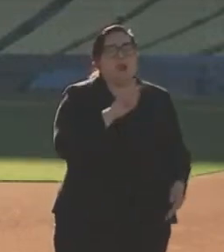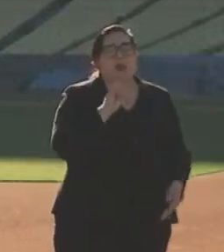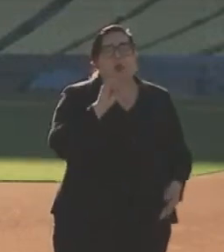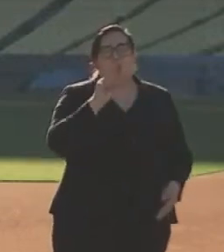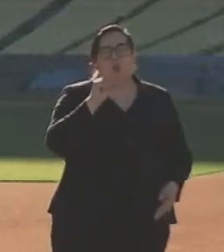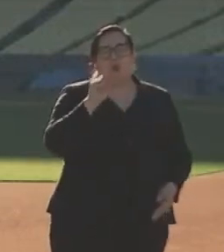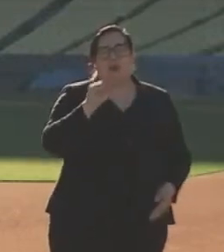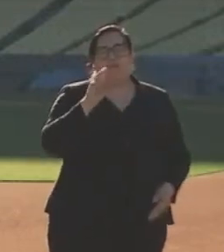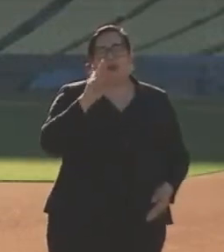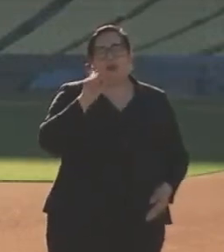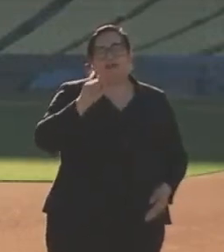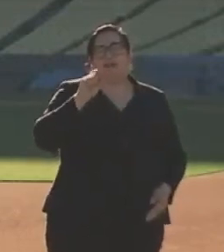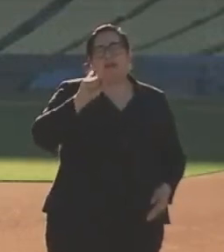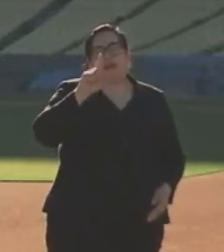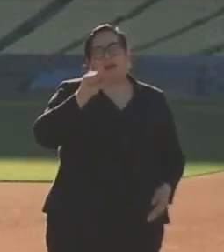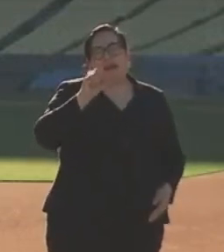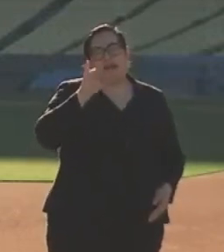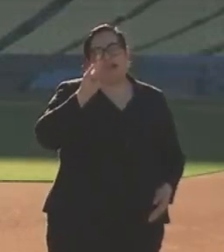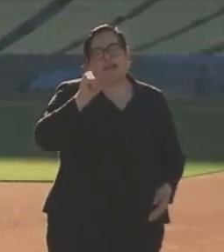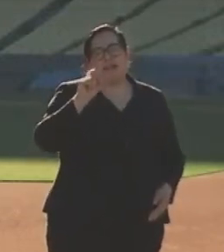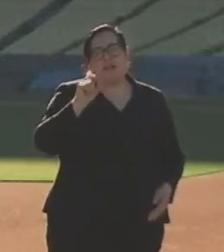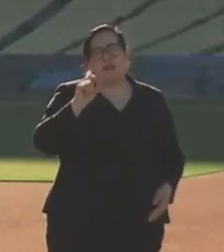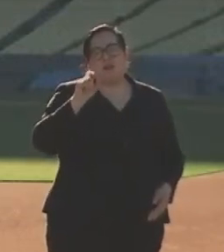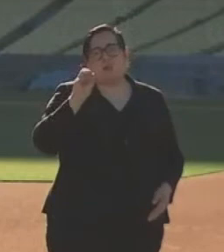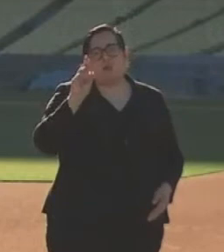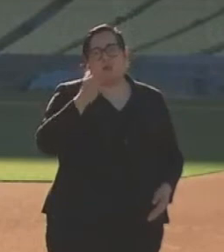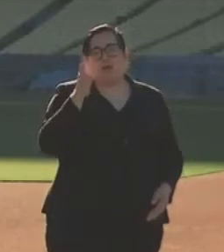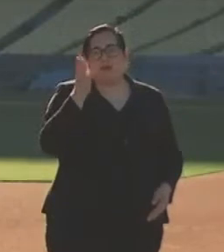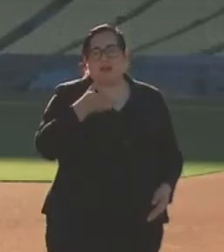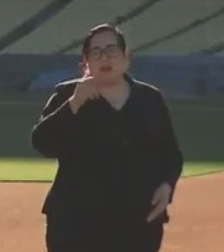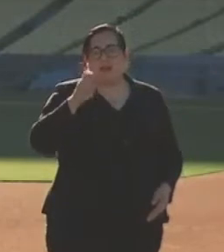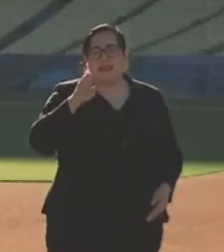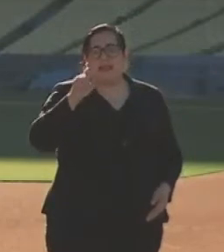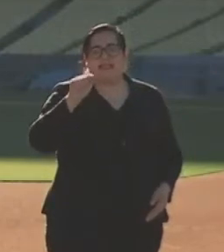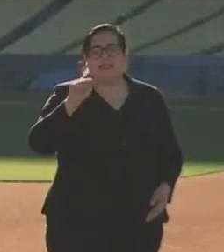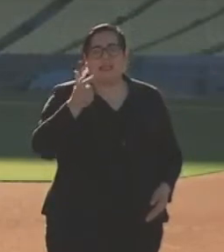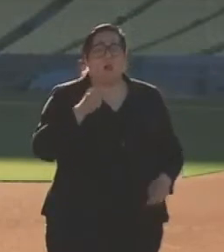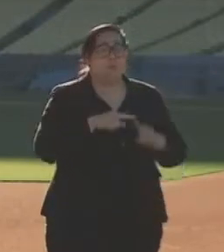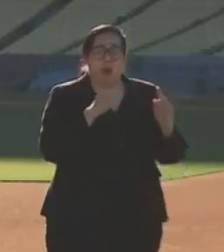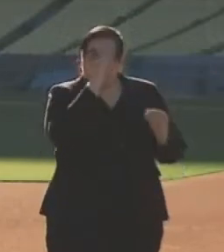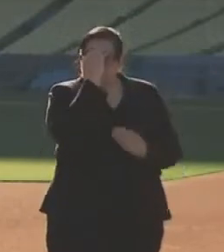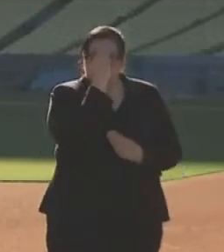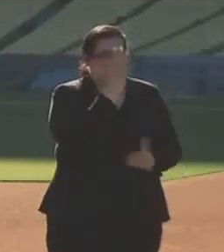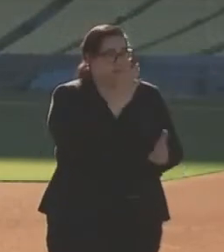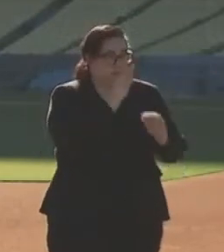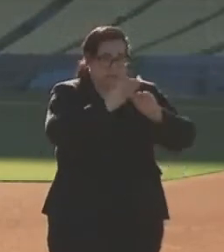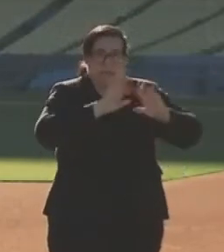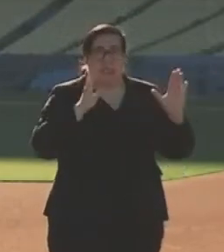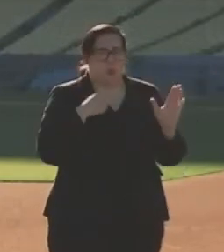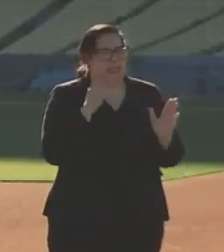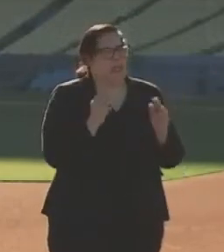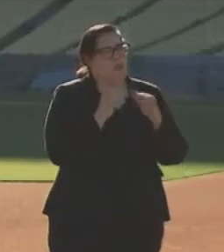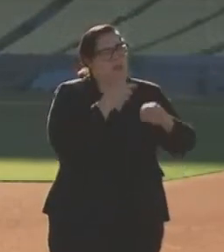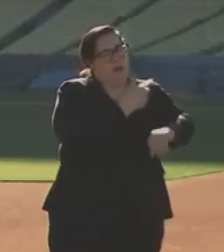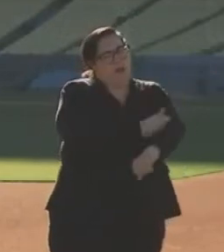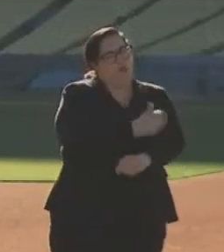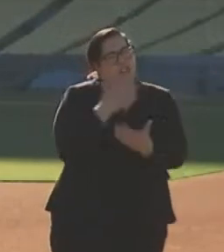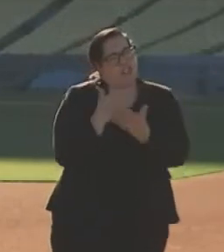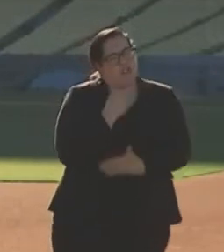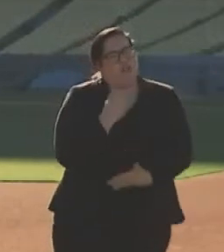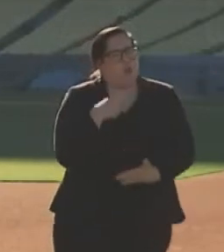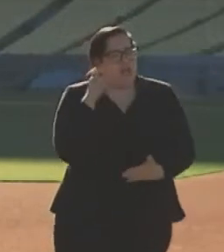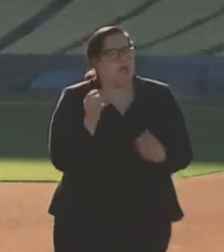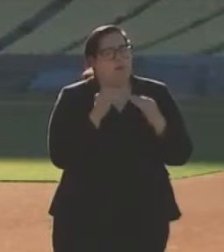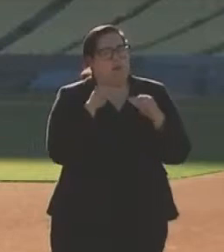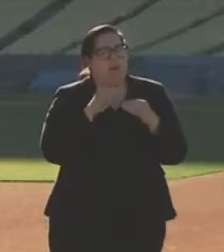.testing. Pero mi mensaje es claro, merecemos más vacunas, necesitamos más vacunas y necesitamos vacunas en nuestra